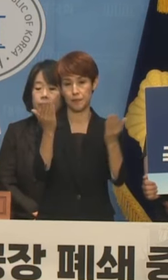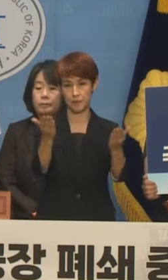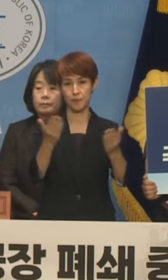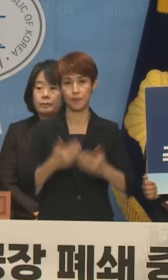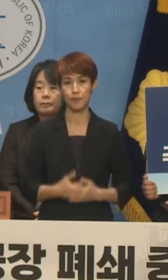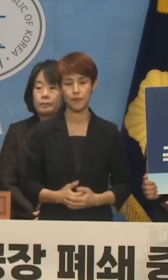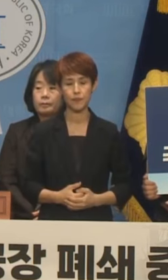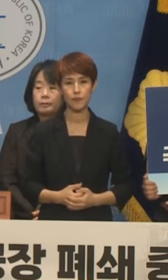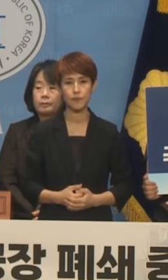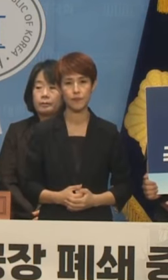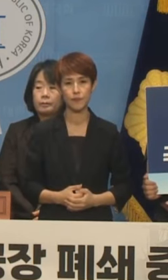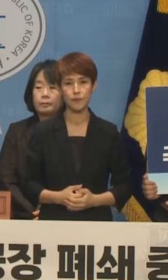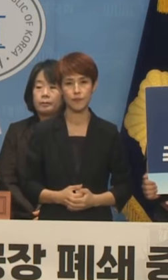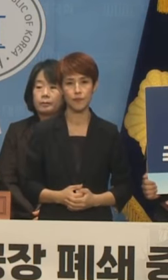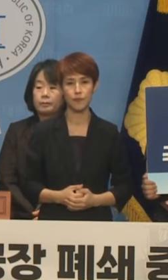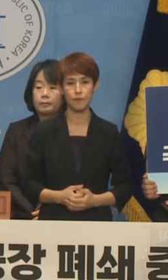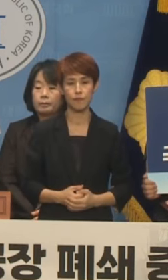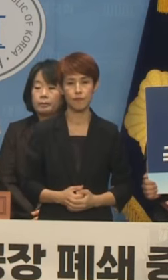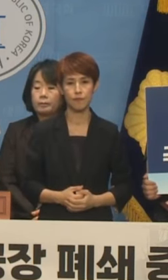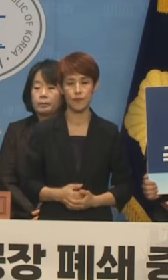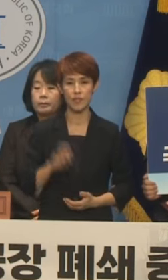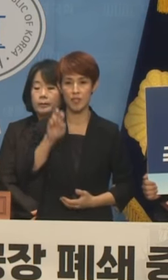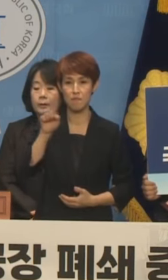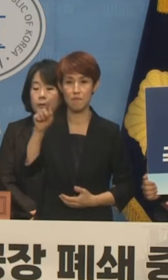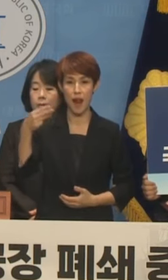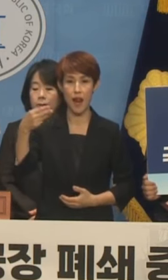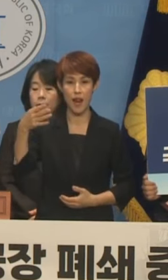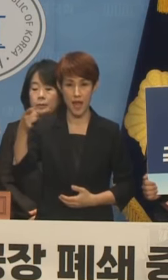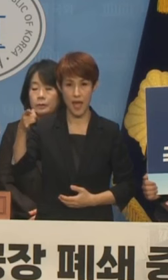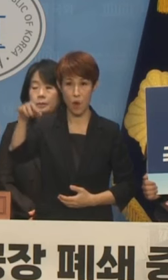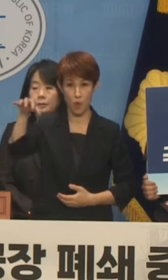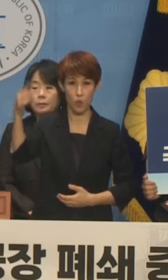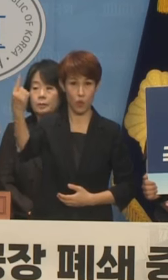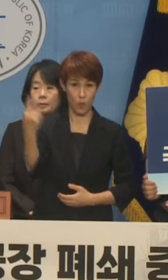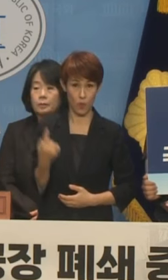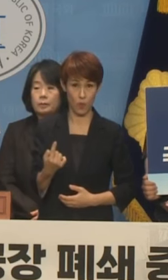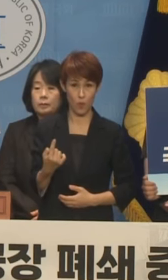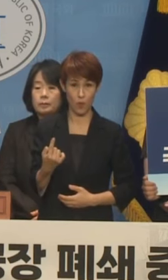이어서 실제 말레베어가 있는 지역에서 오셨습니다. 우리